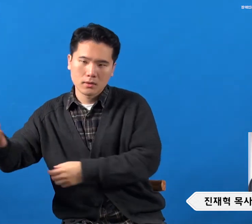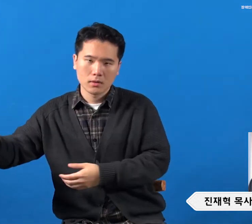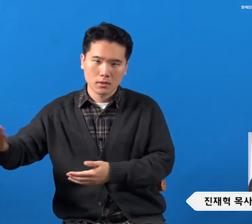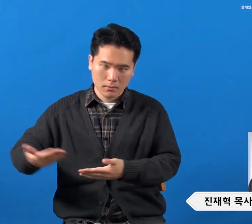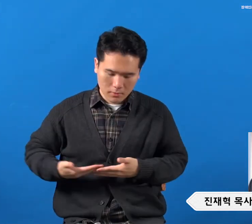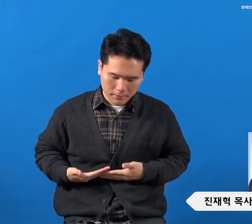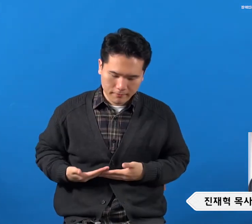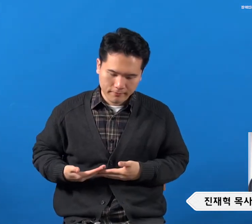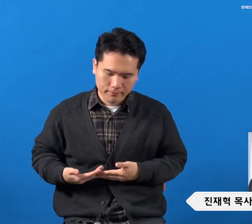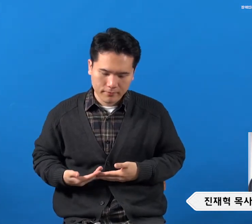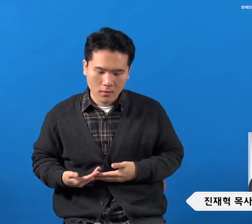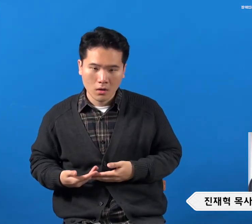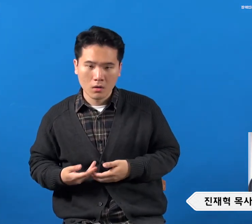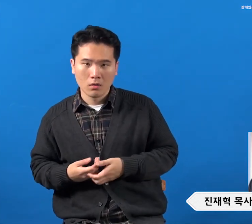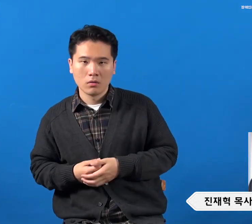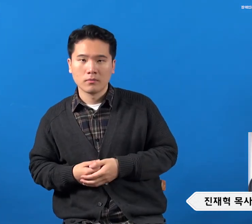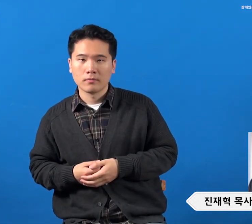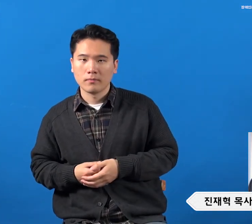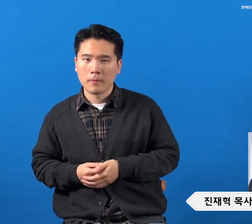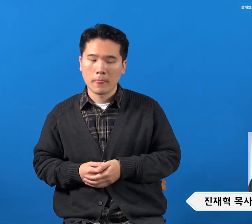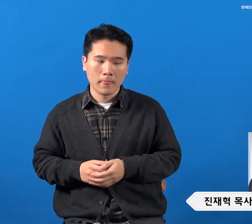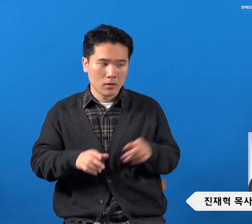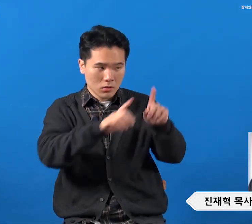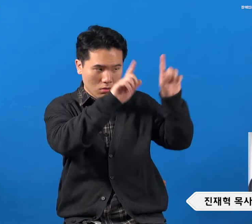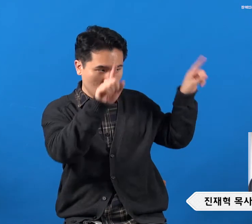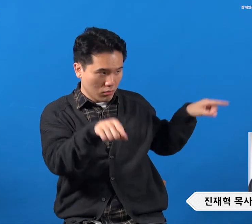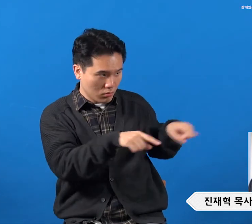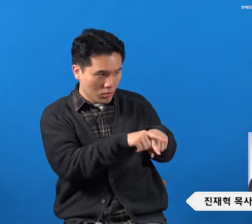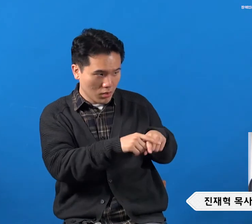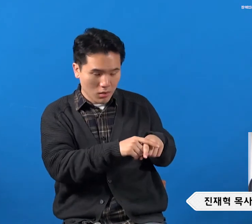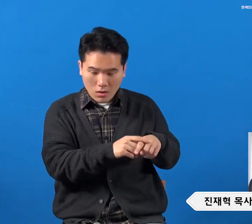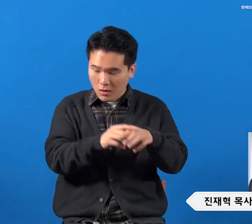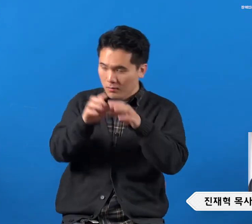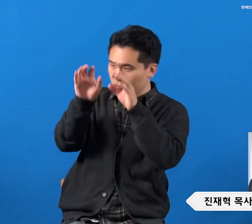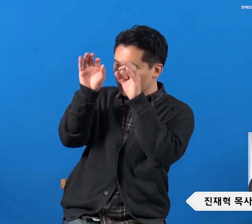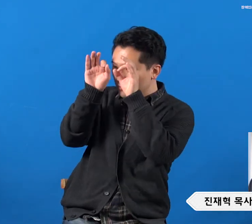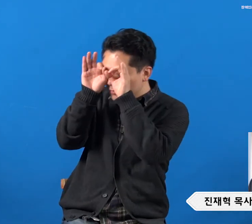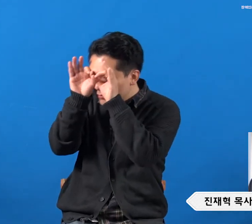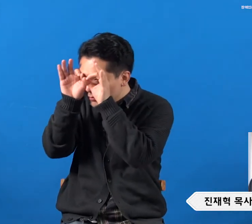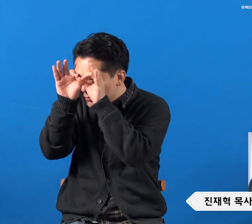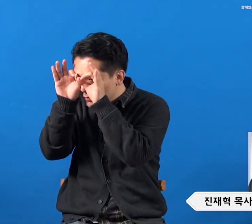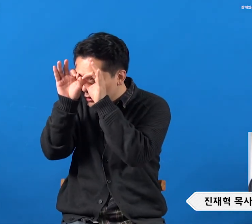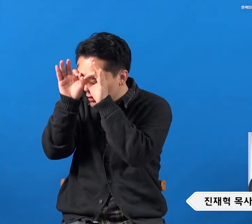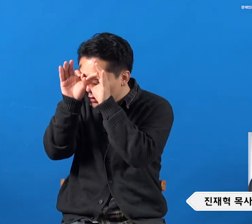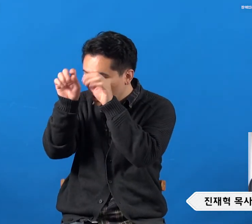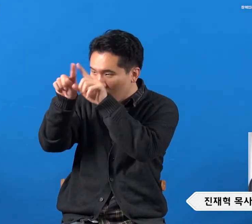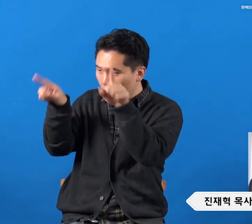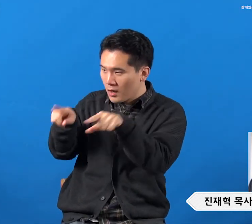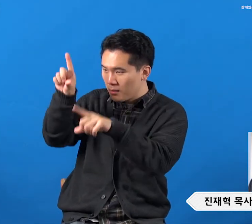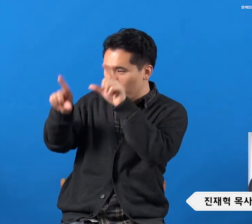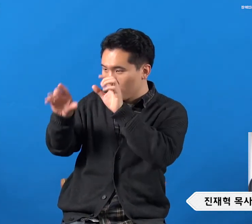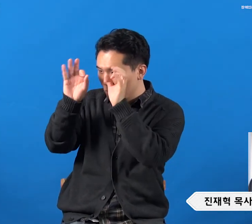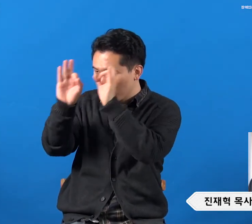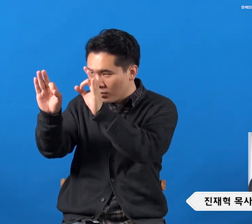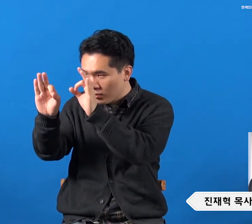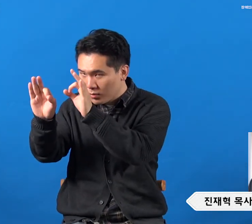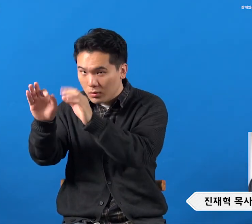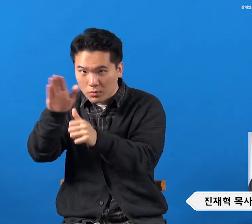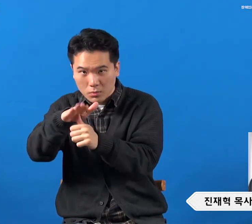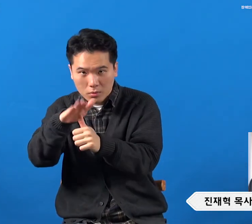사옵니다. 사가지고 나오다가 그렇게 유리창에 눈을 붙대어 안을 쳐다보고 있는